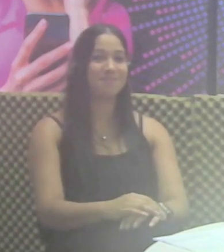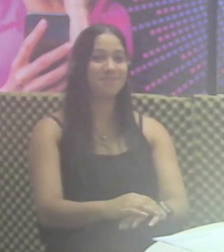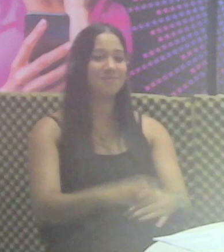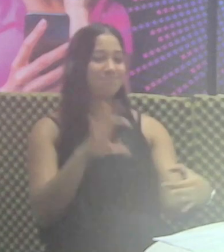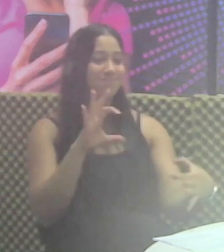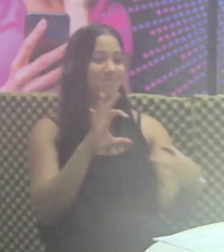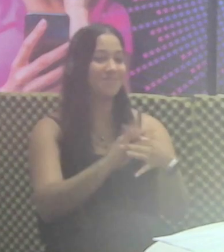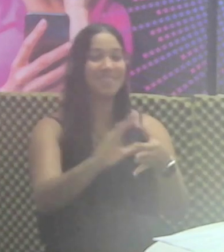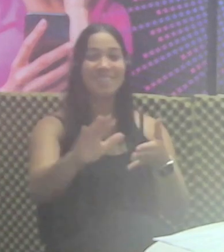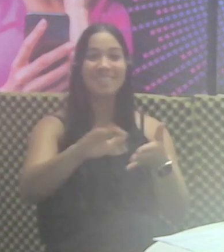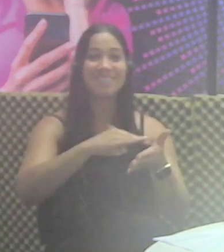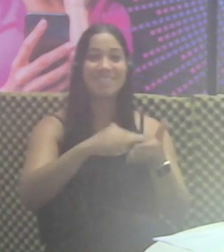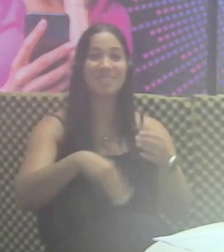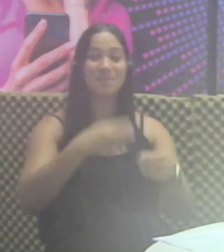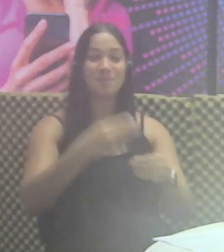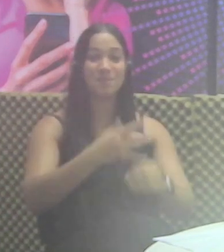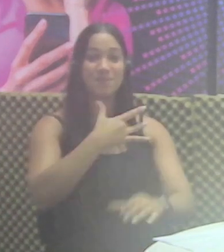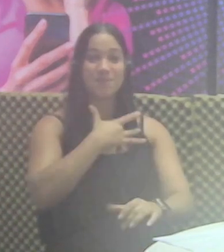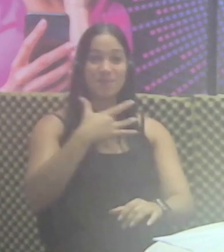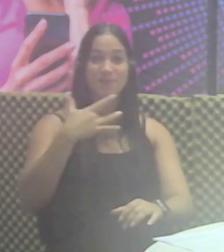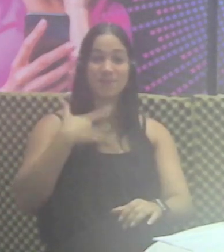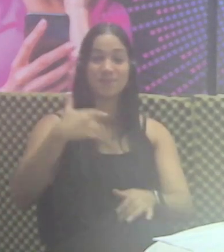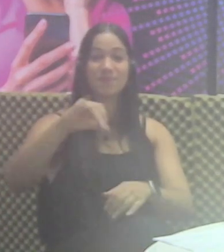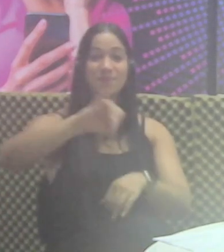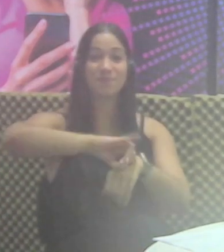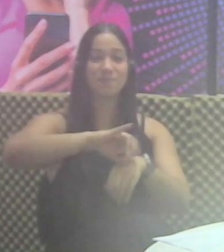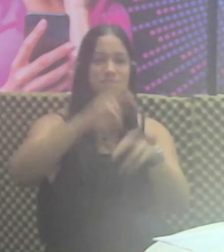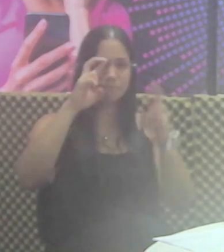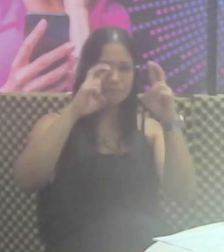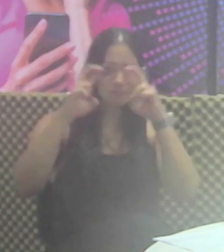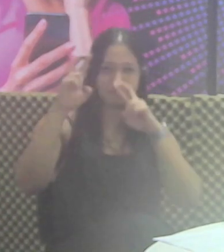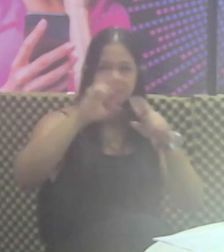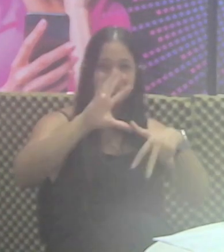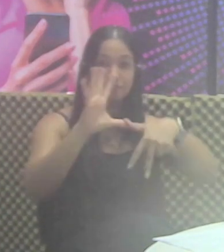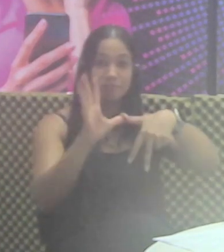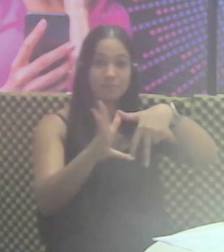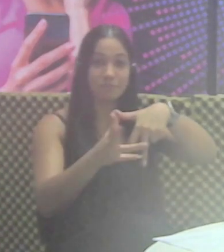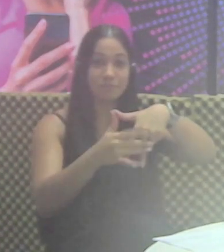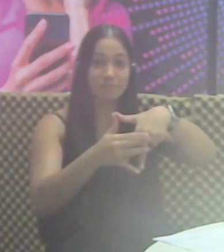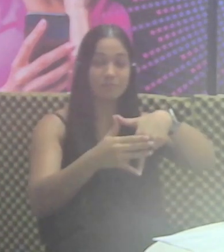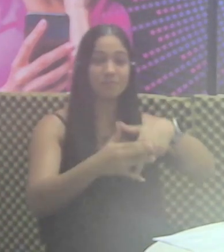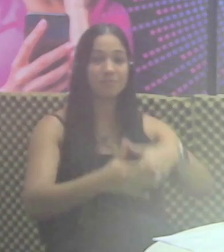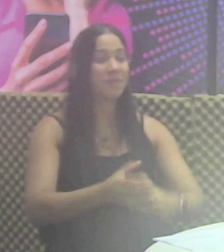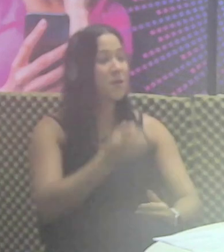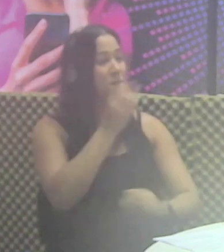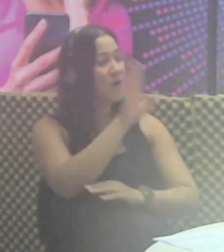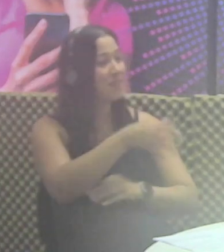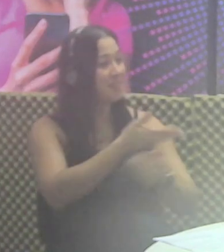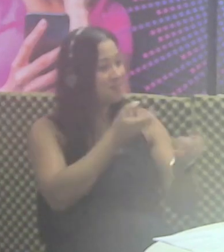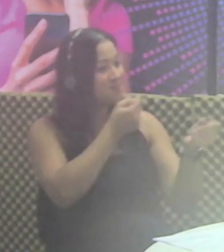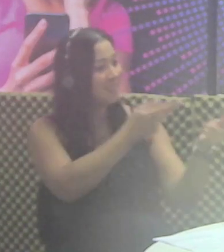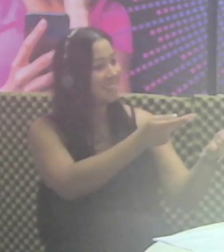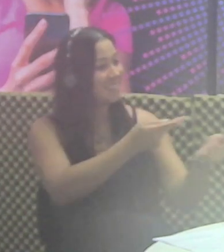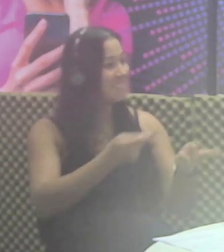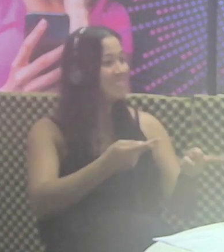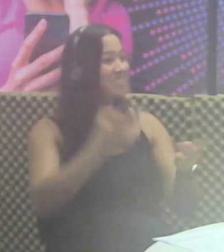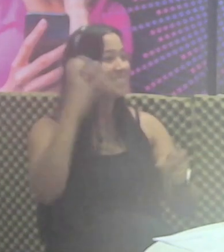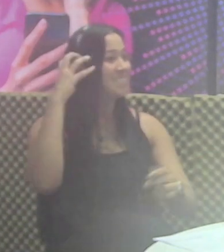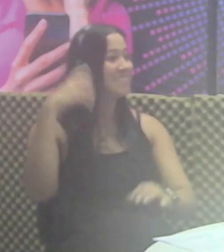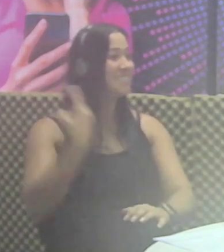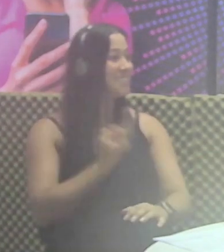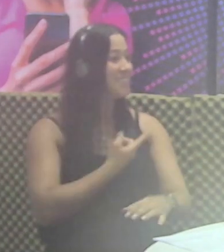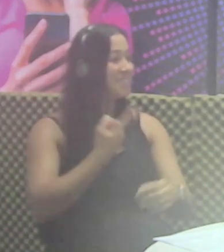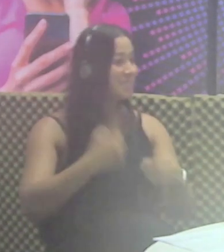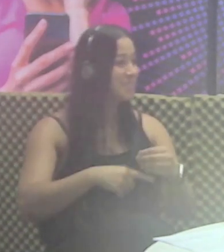vinculado à Secretaria Municipal de Saúde da Unidade de Vigilância de Zoonoses. Arruda, boa tarde, seja bem-vindo à Rádio Nossa